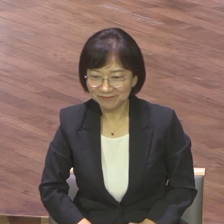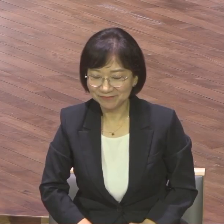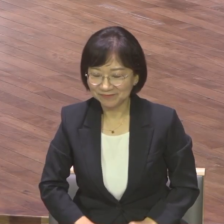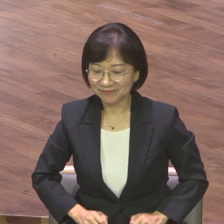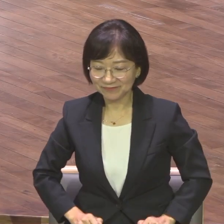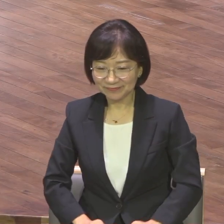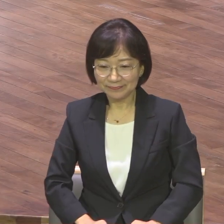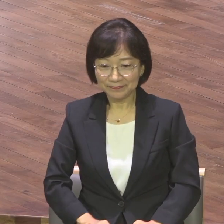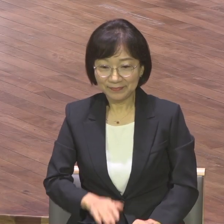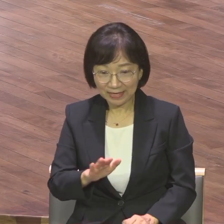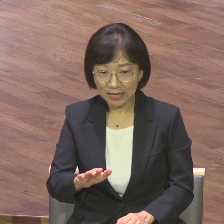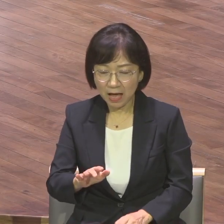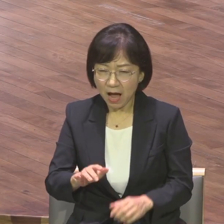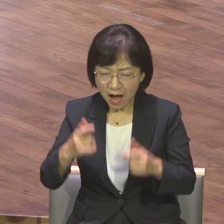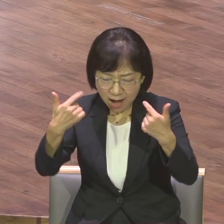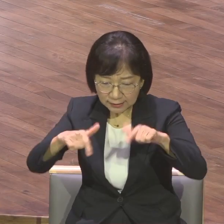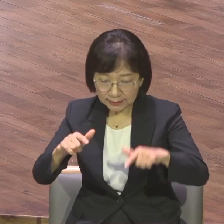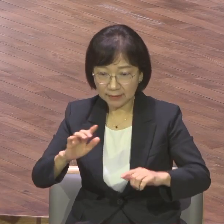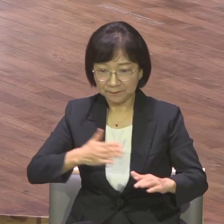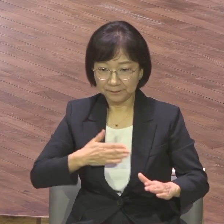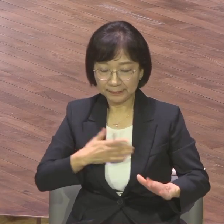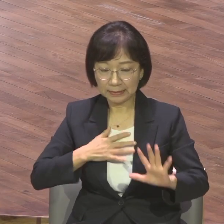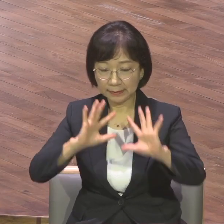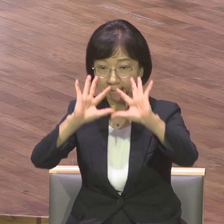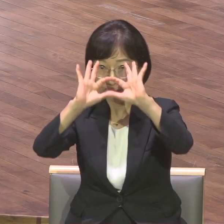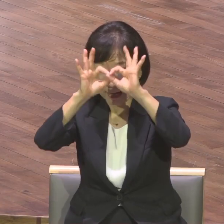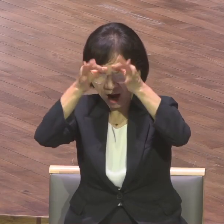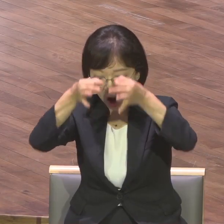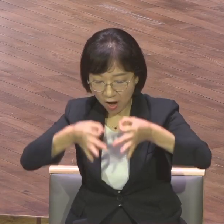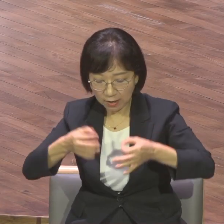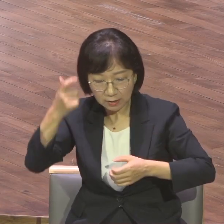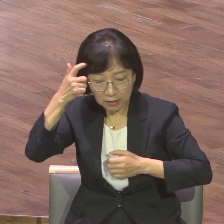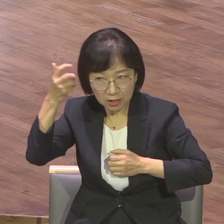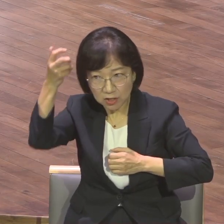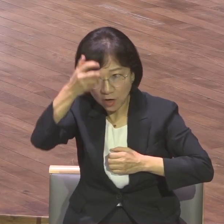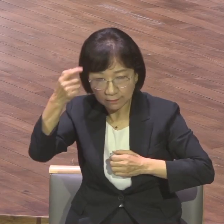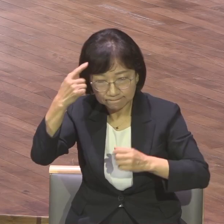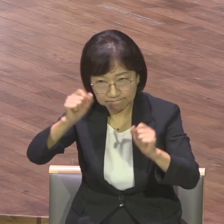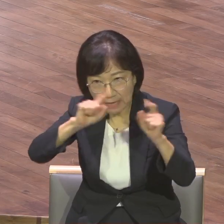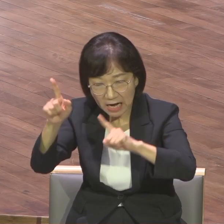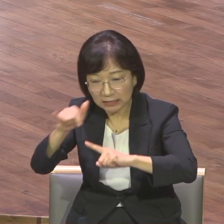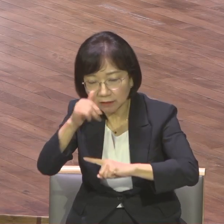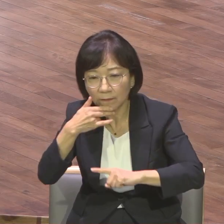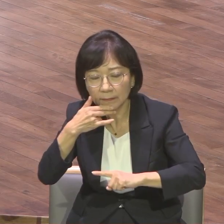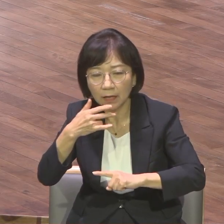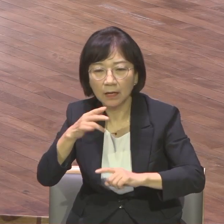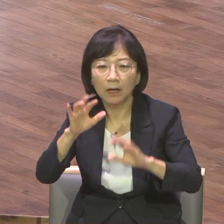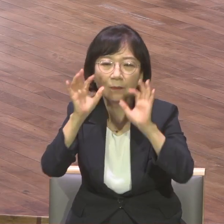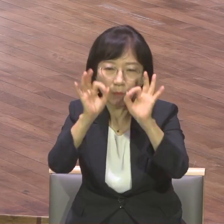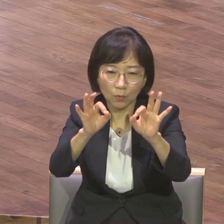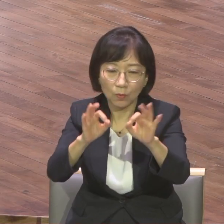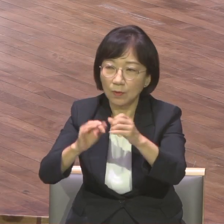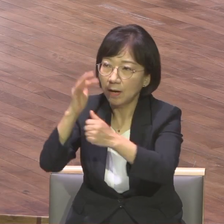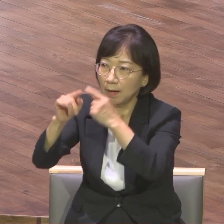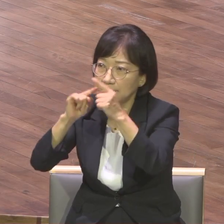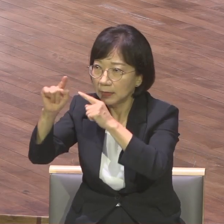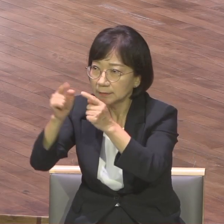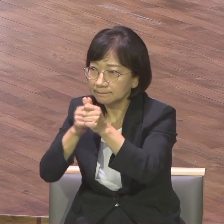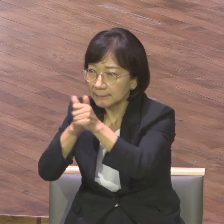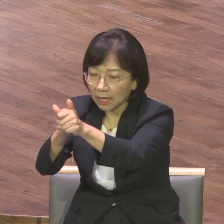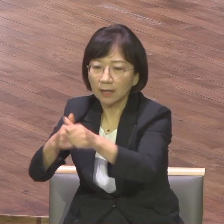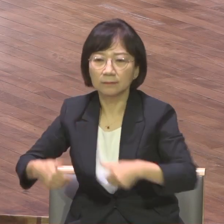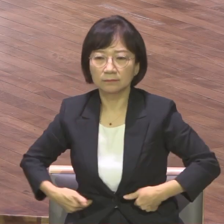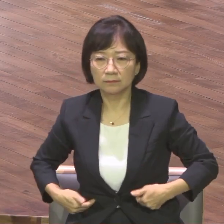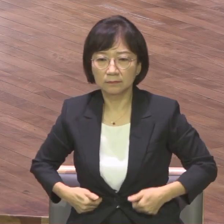영적인 삶도요 수시로 진단하고 삶의 방향을 언약 성취에 맞춰야 돼요.